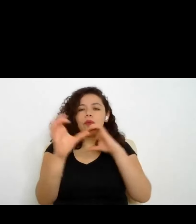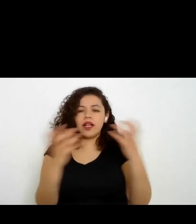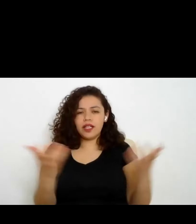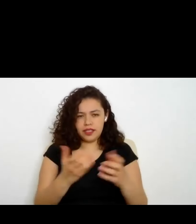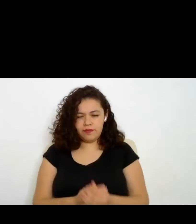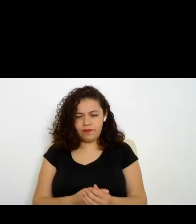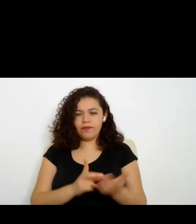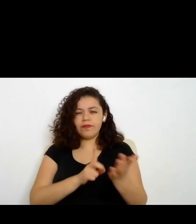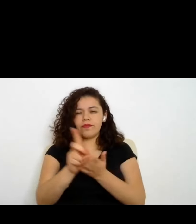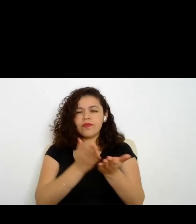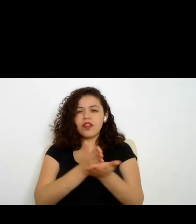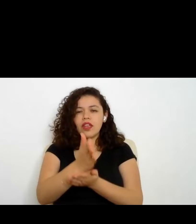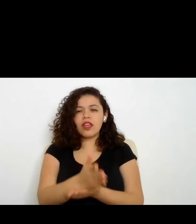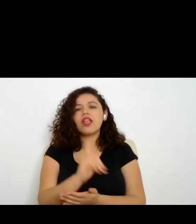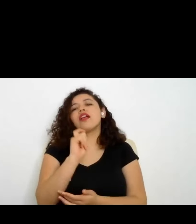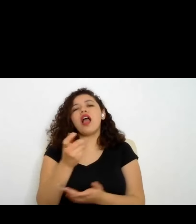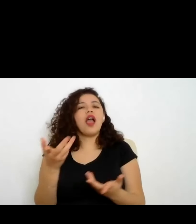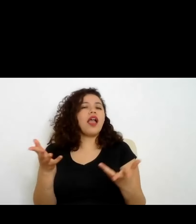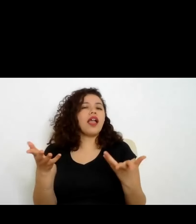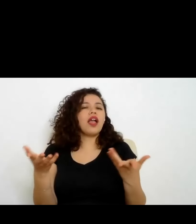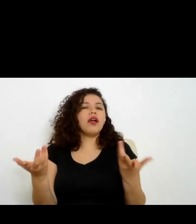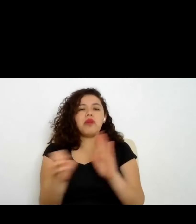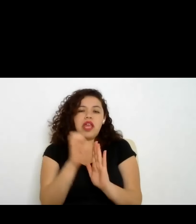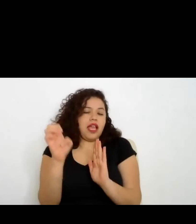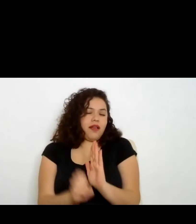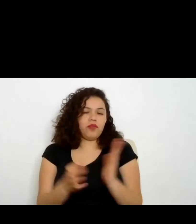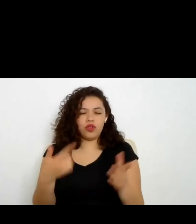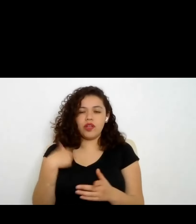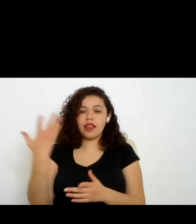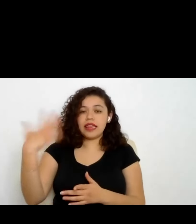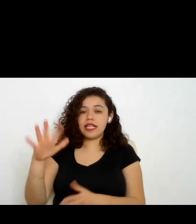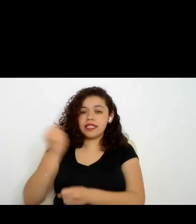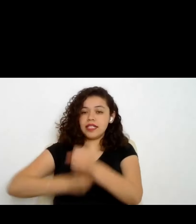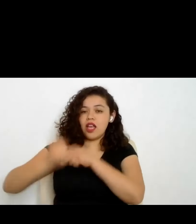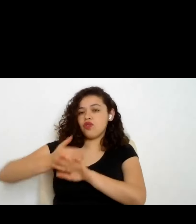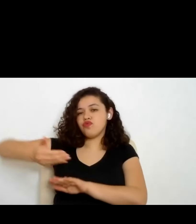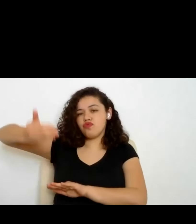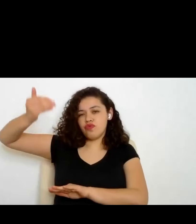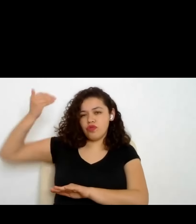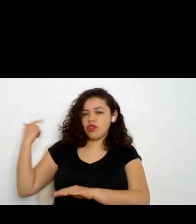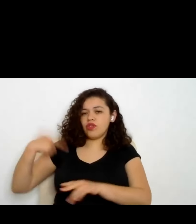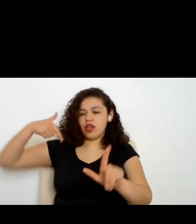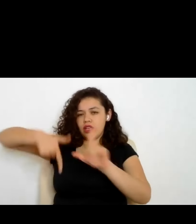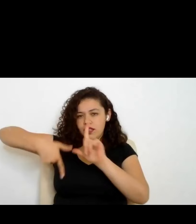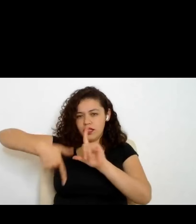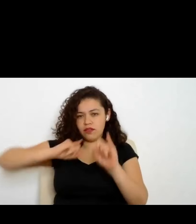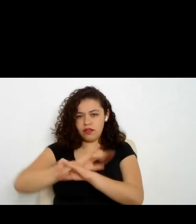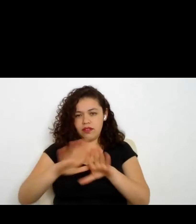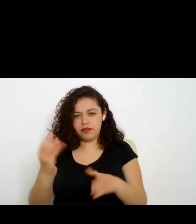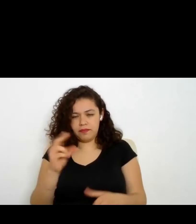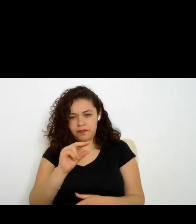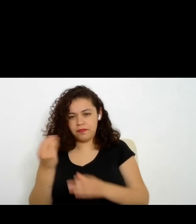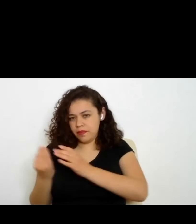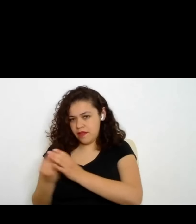acceso es cuando a lo mejor yo hace 10 años le di a Liverpool mis datos personales para que me